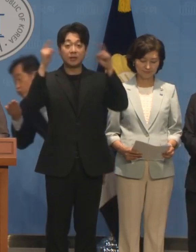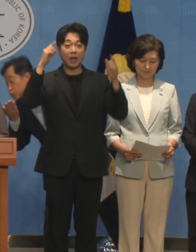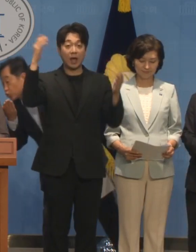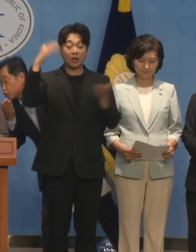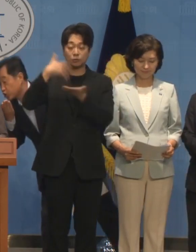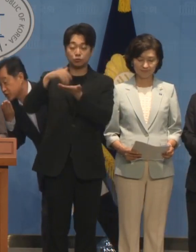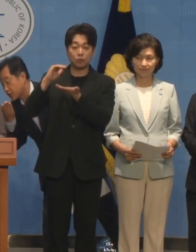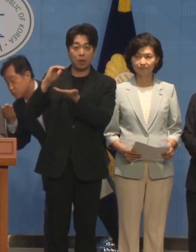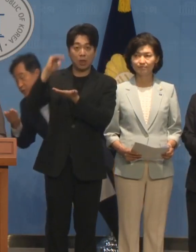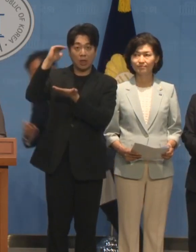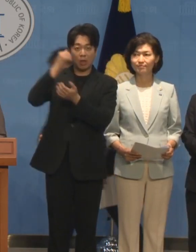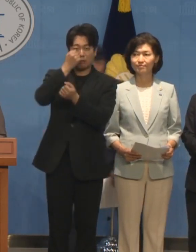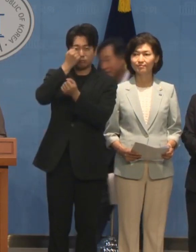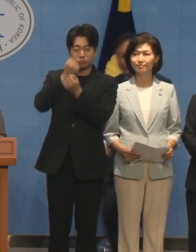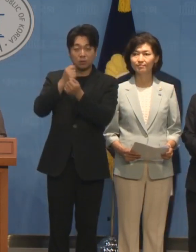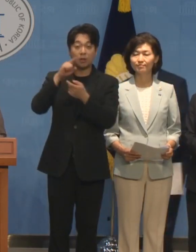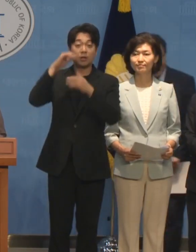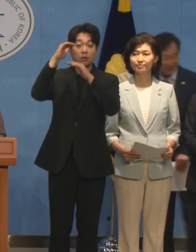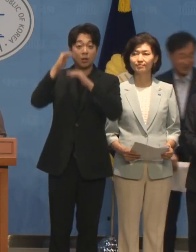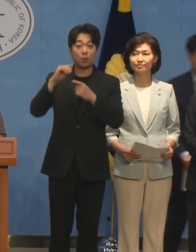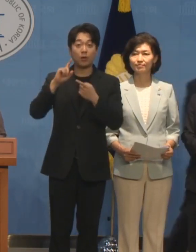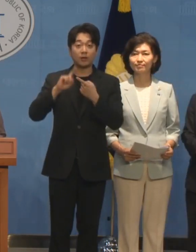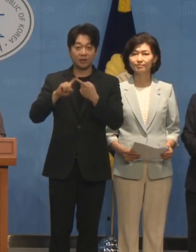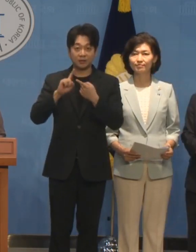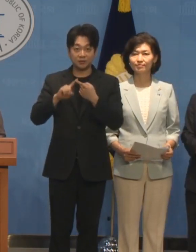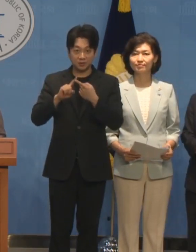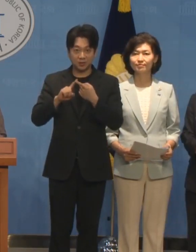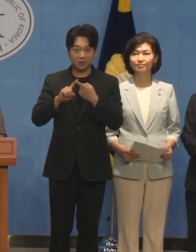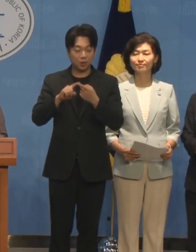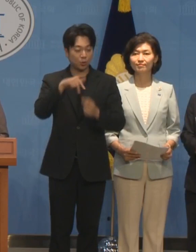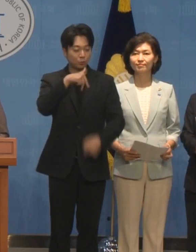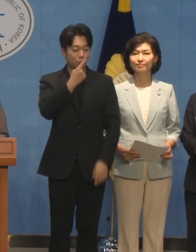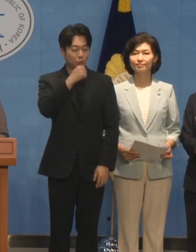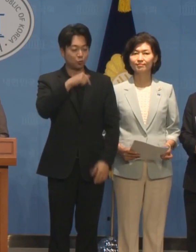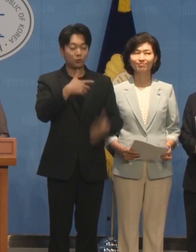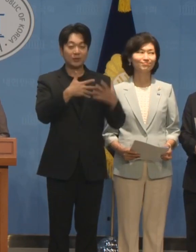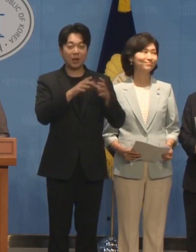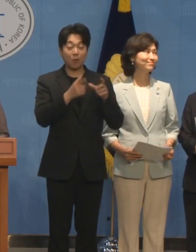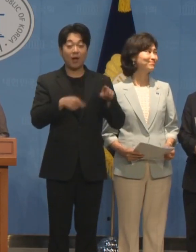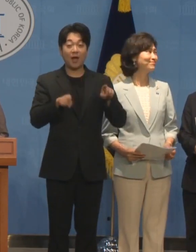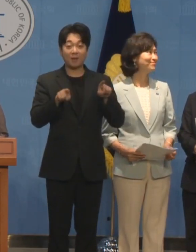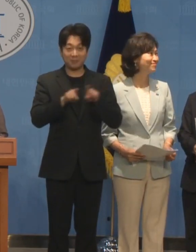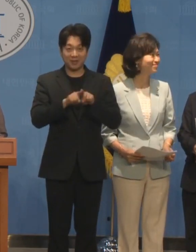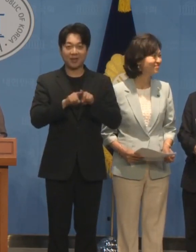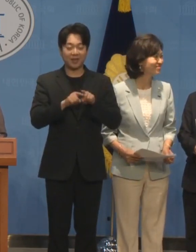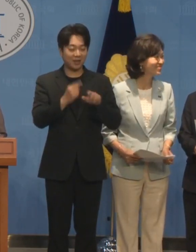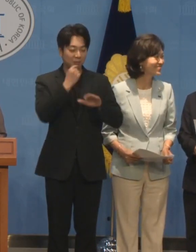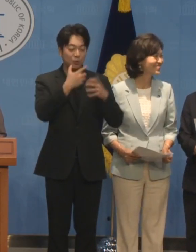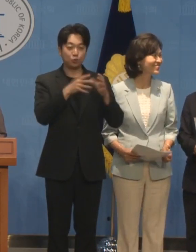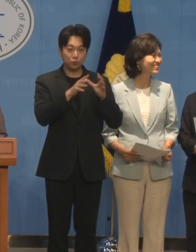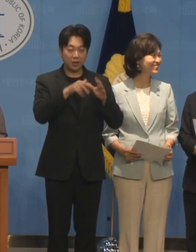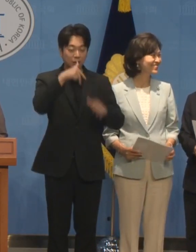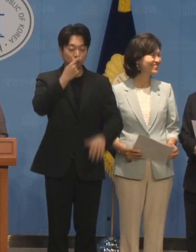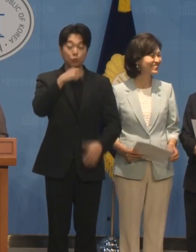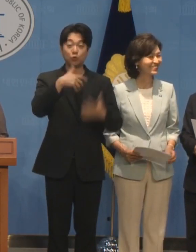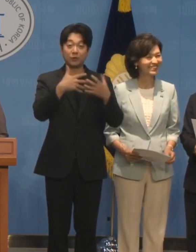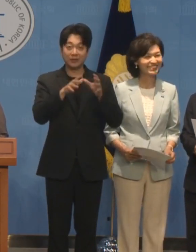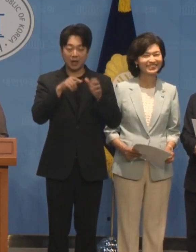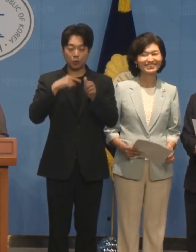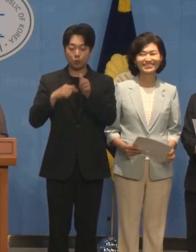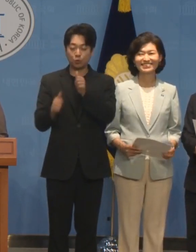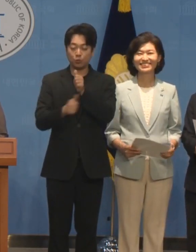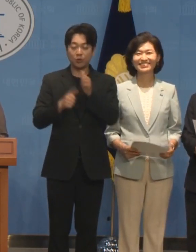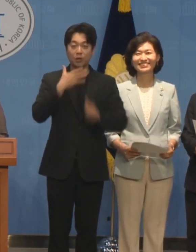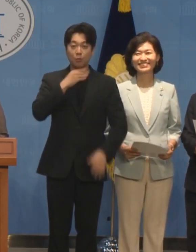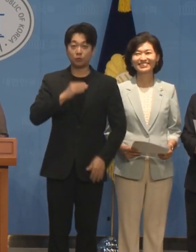증원 졸속 추진에 조국혁신당도 같이 합니다. 죄송합니다. 조국혁신당과 더불어민주당 교육위